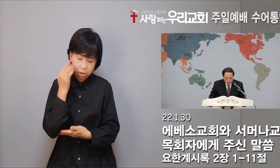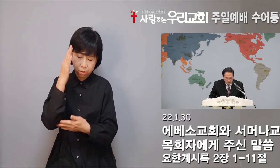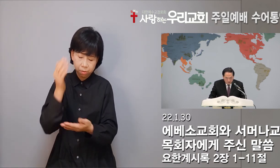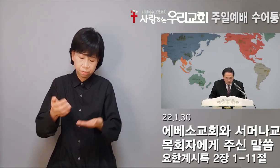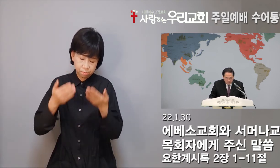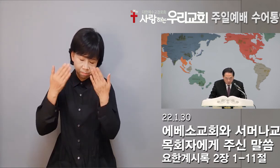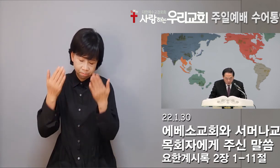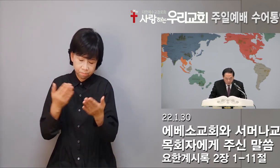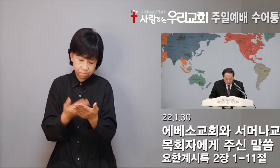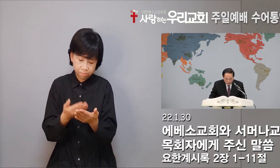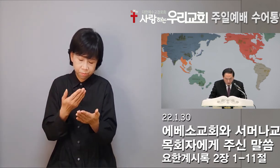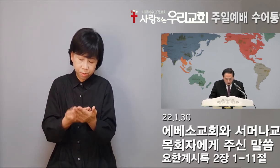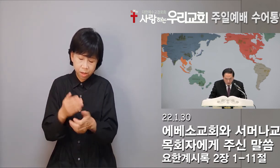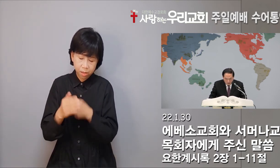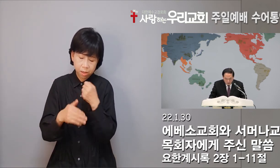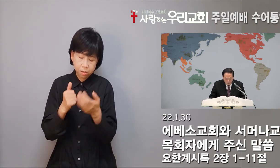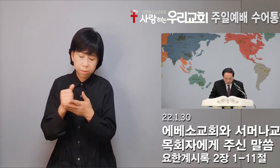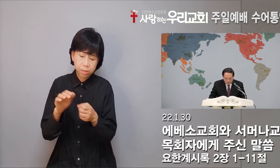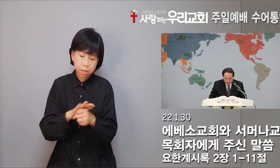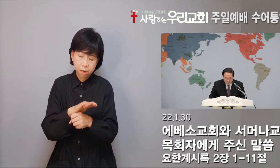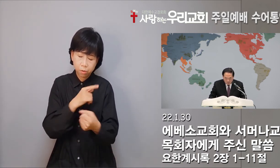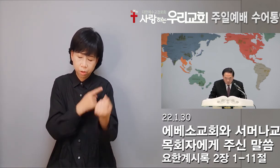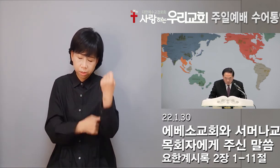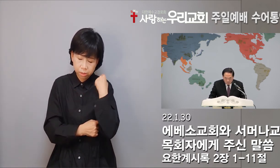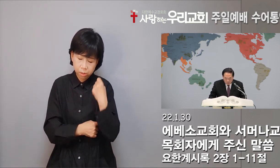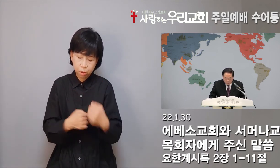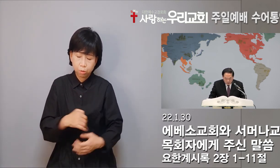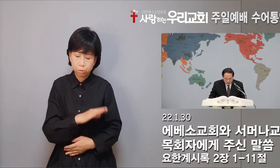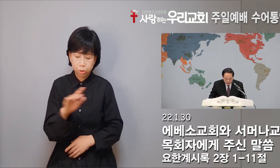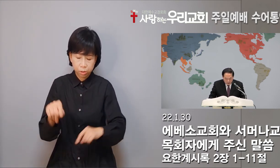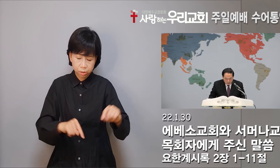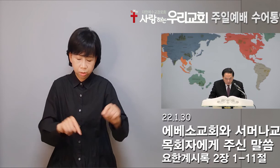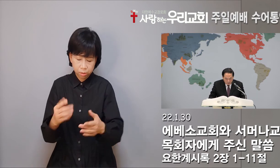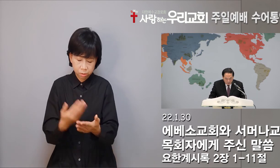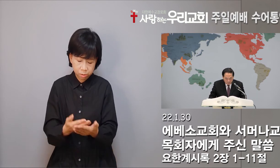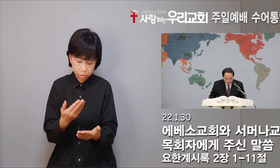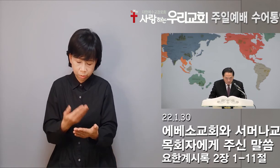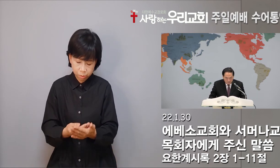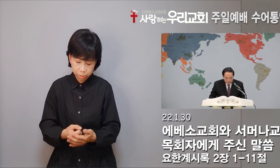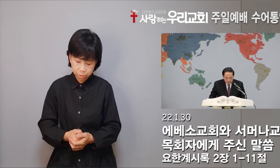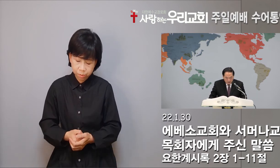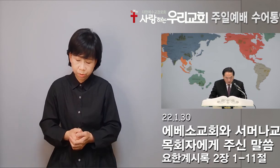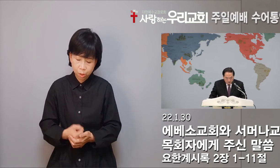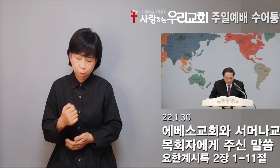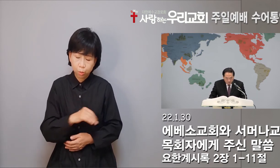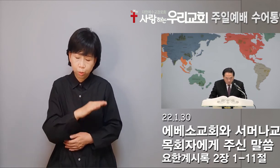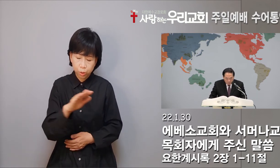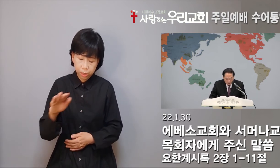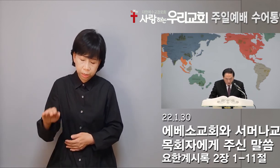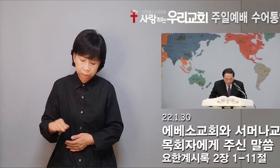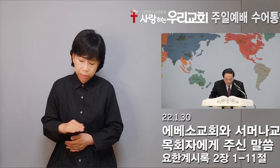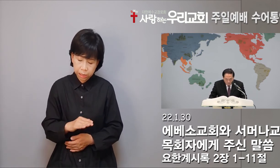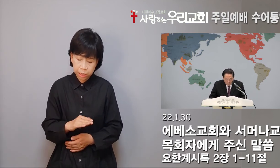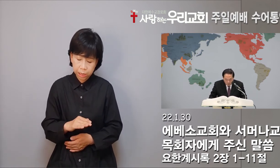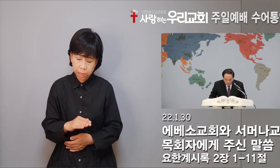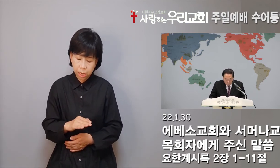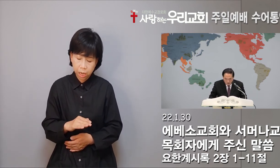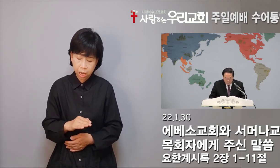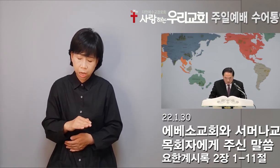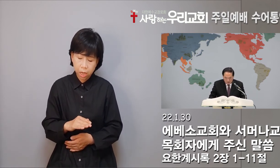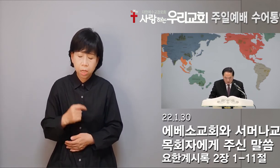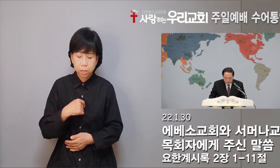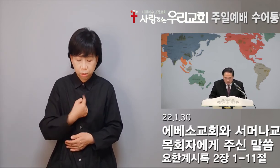하옵소서. 오늘도 하나님의 사랑과 능력이 우리를 주장하게 하여 주시옵소서. 우리가 주도적인 사람